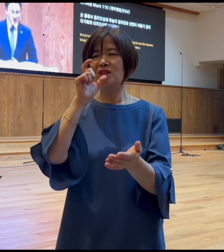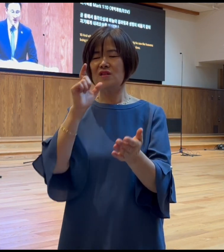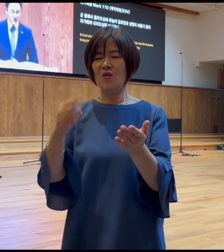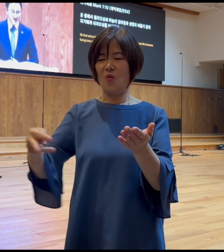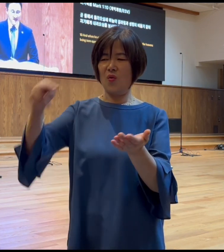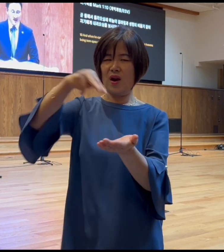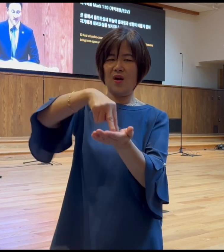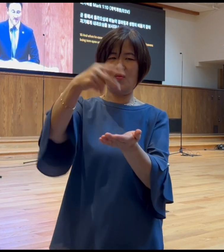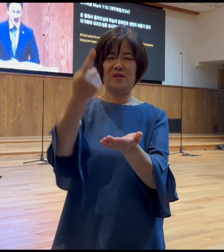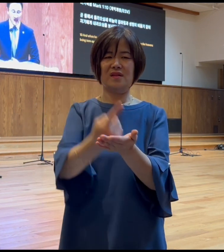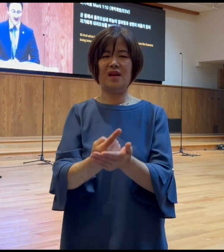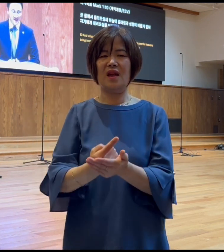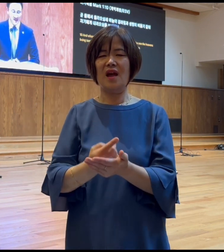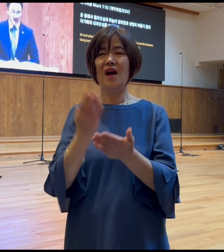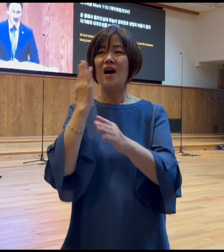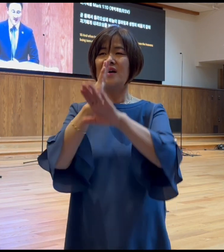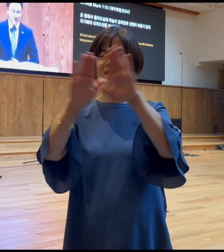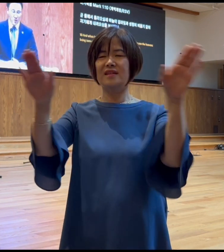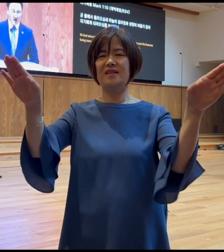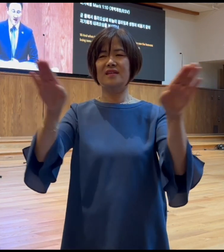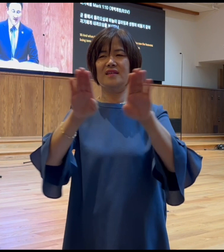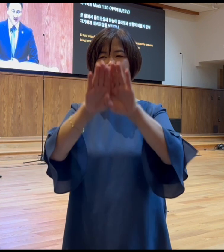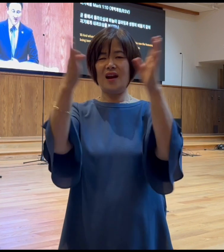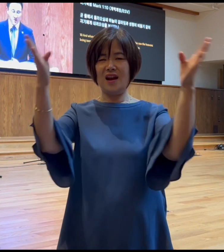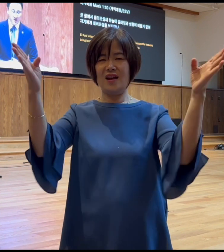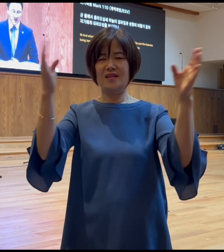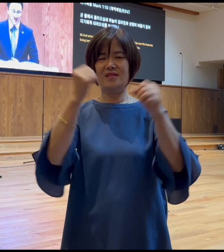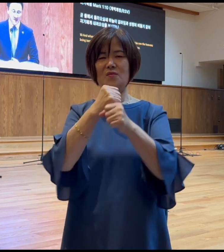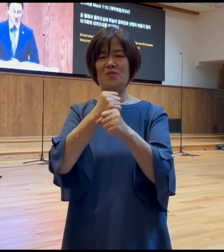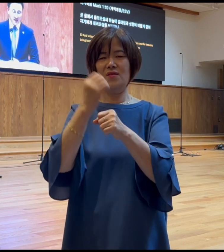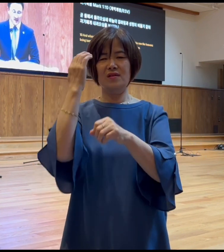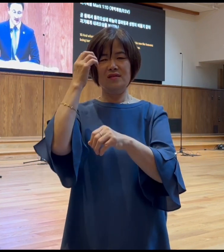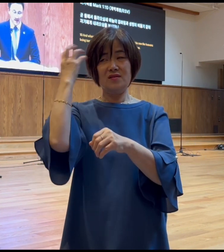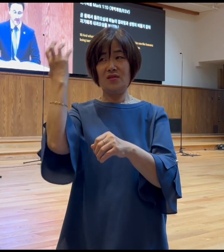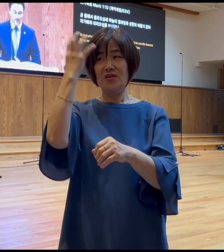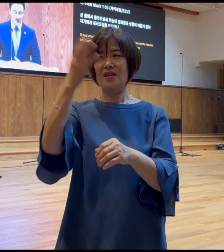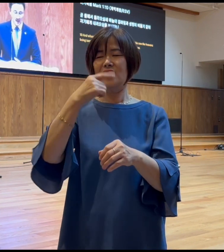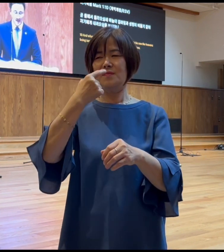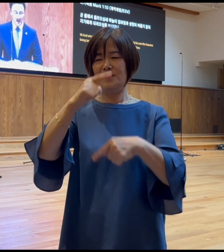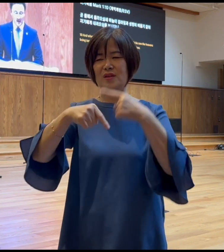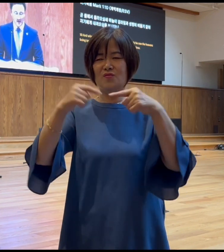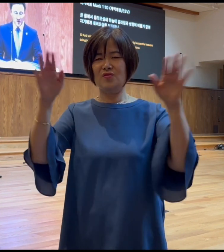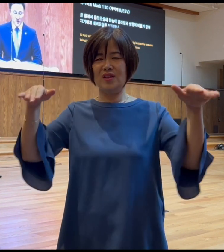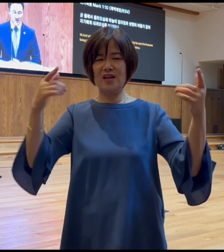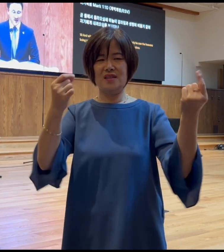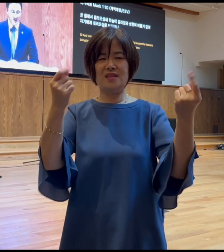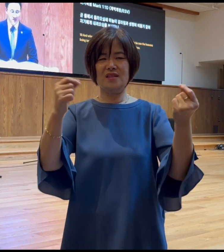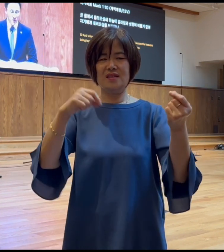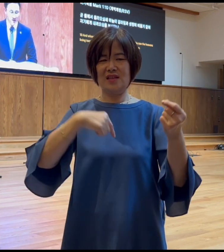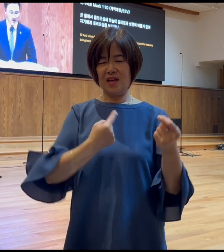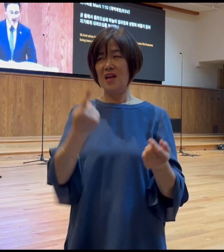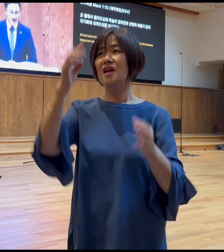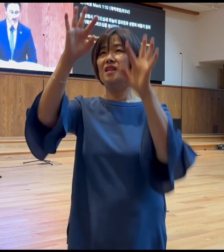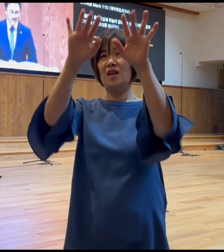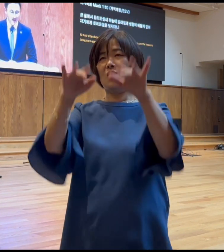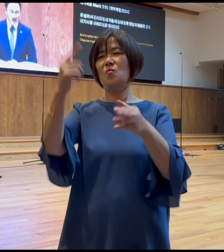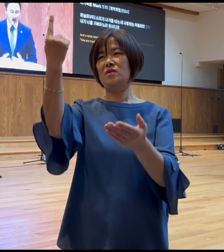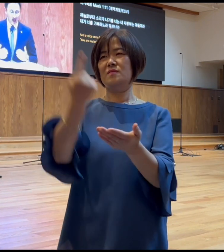물에서 올라오실새 하늘이 갈라짐과 성령이 비둘기같이 자기에게 내려오심을